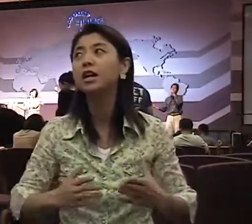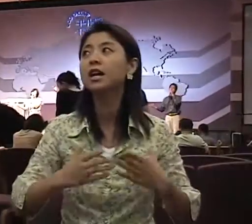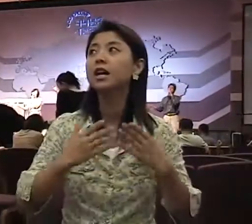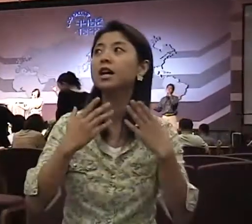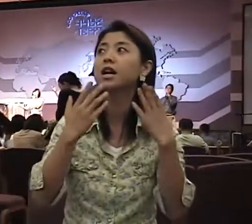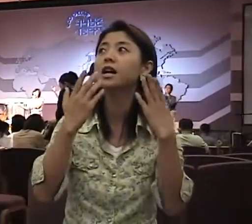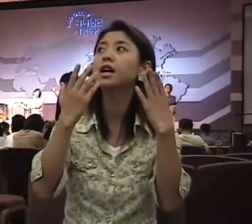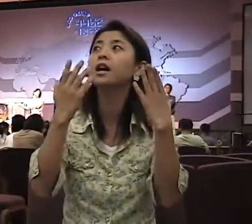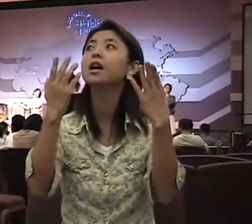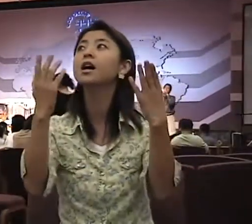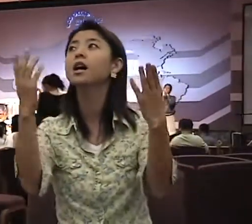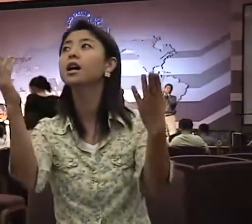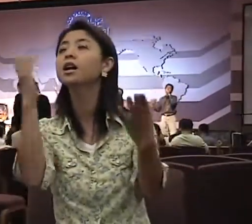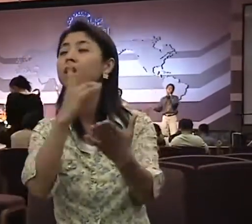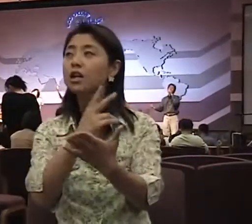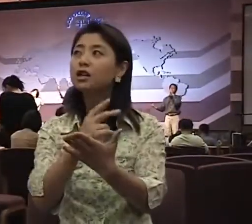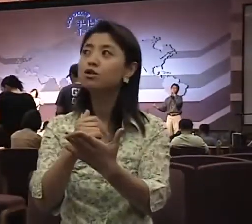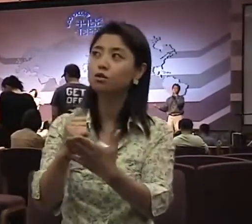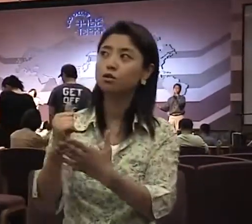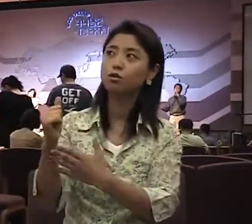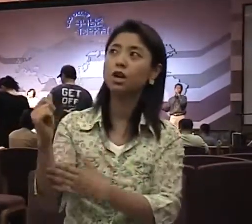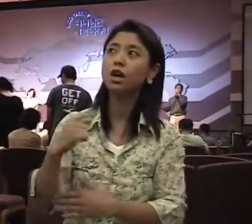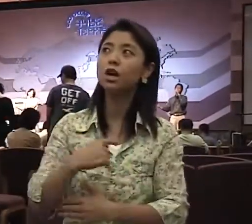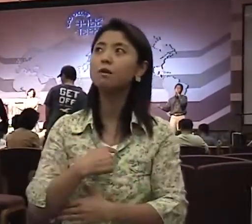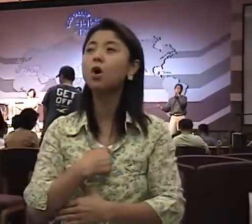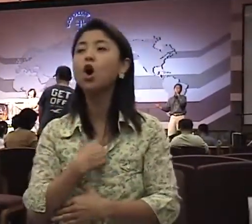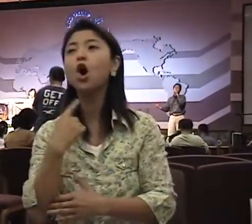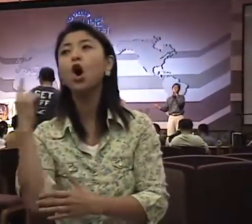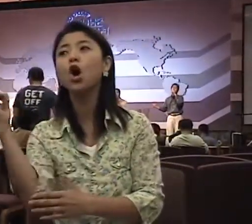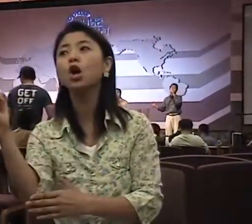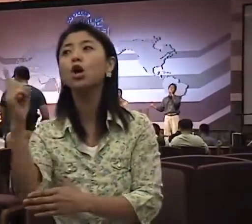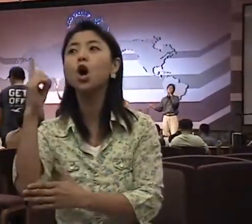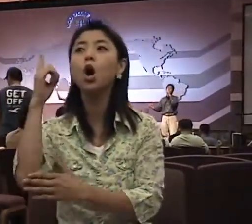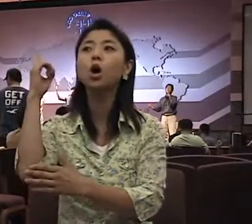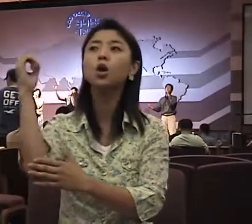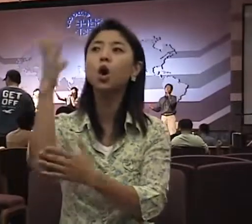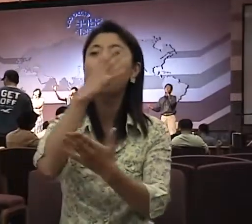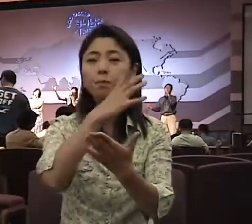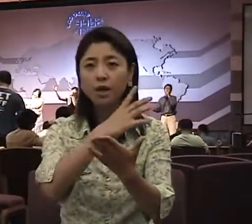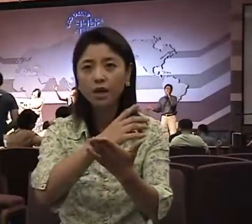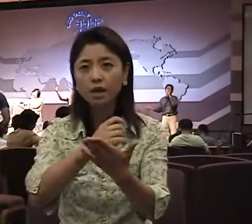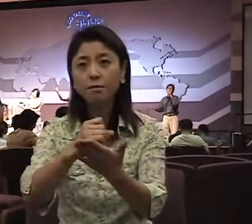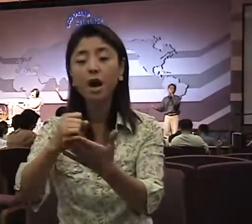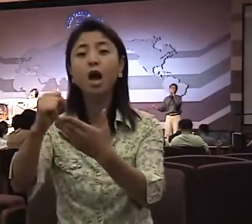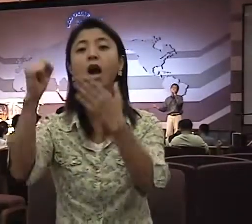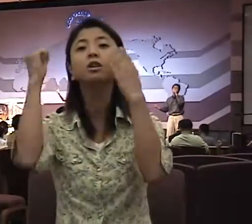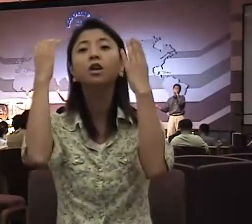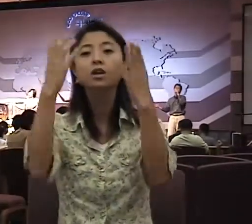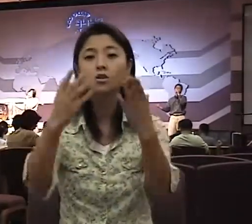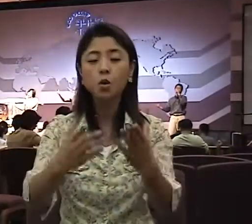찬양합니다. 주님 홀로 높임